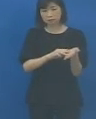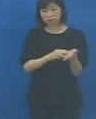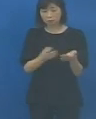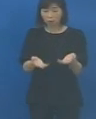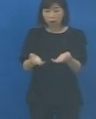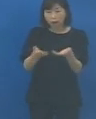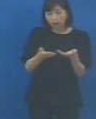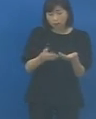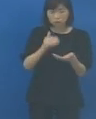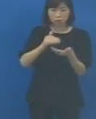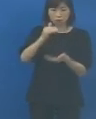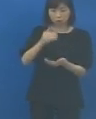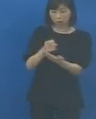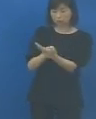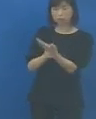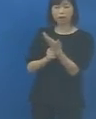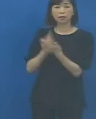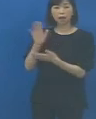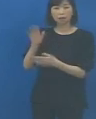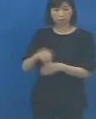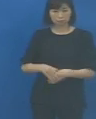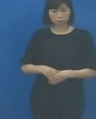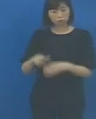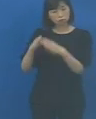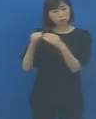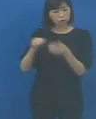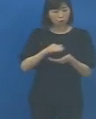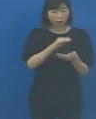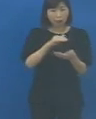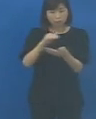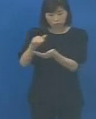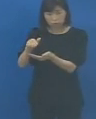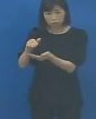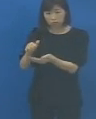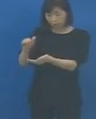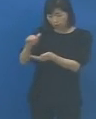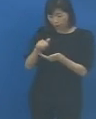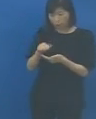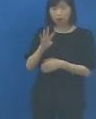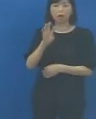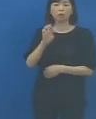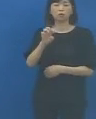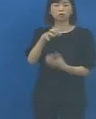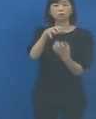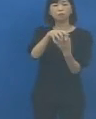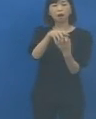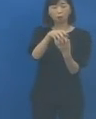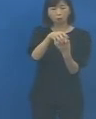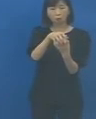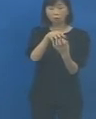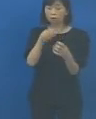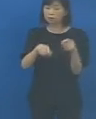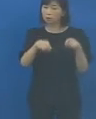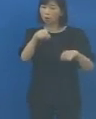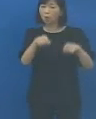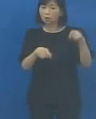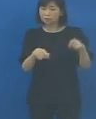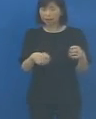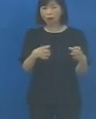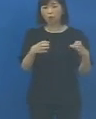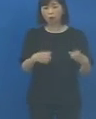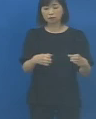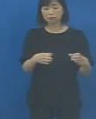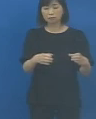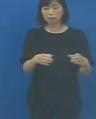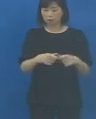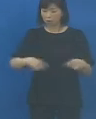では国の基本配分が40箱でありました。これに調整枠という都道府県の方